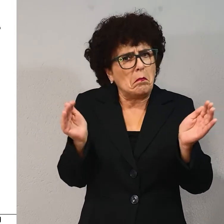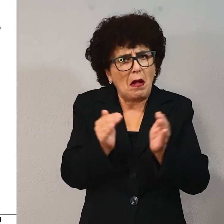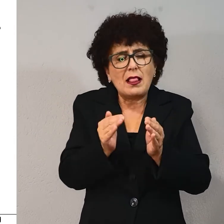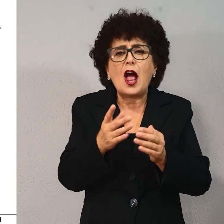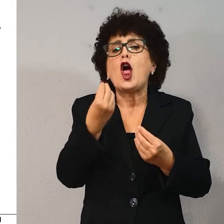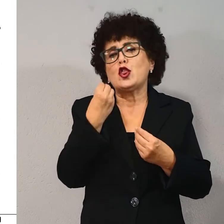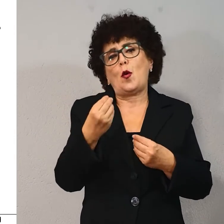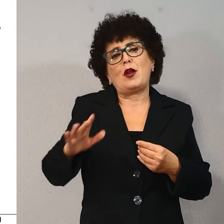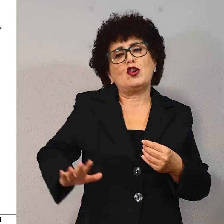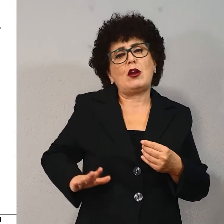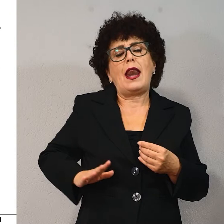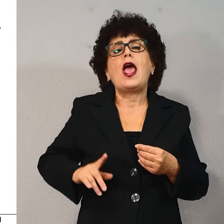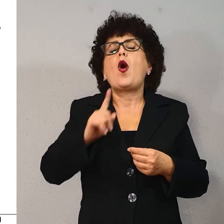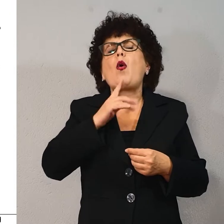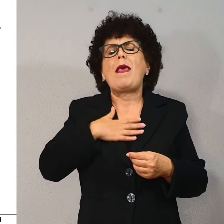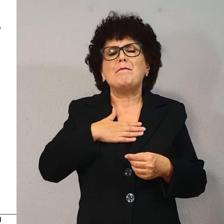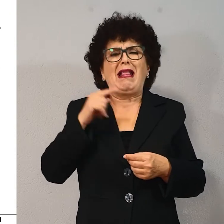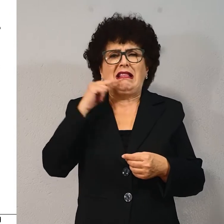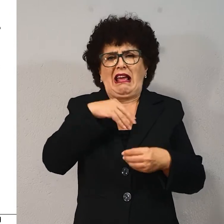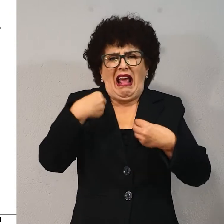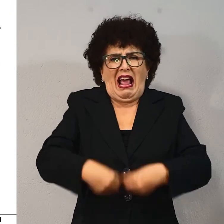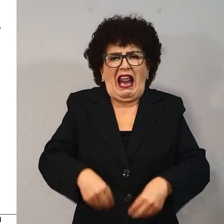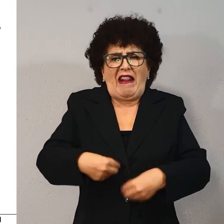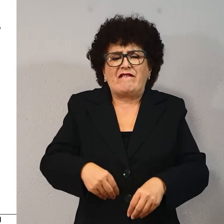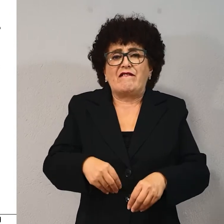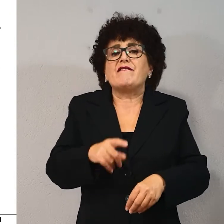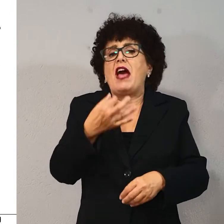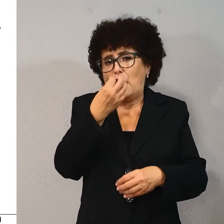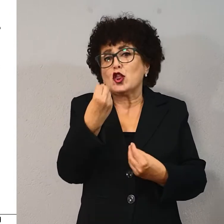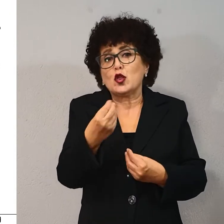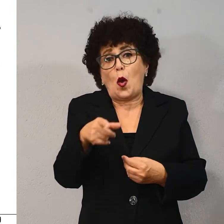за жени со пообилни менструални крварења.